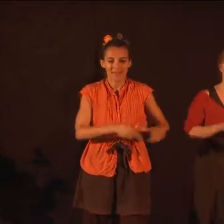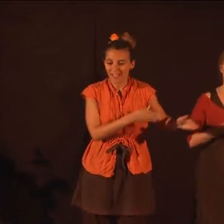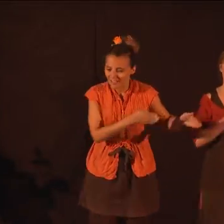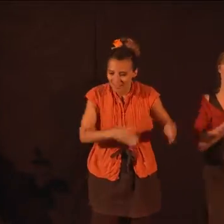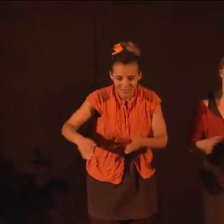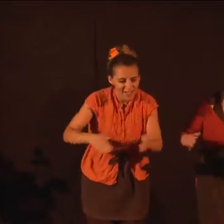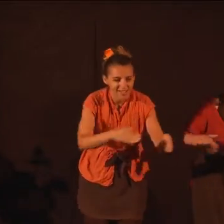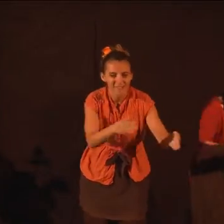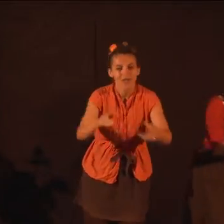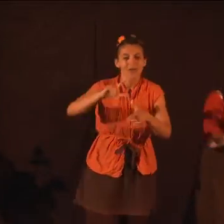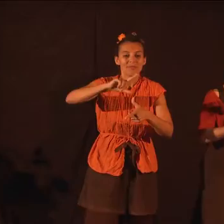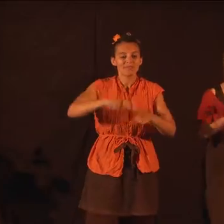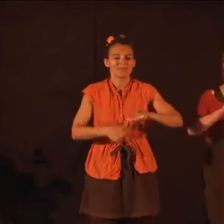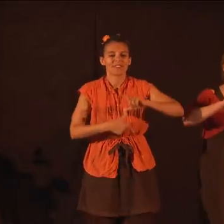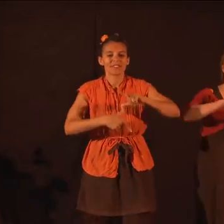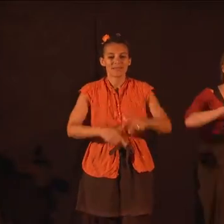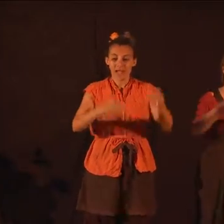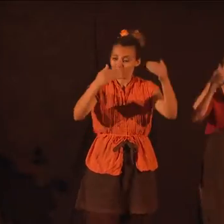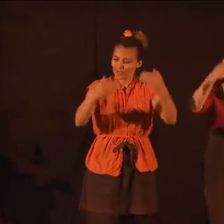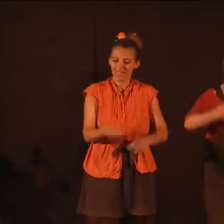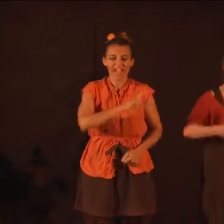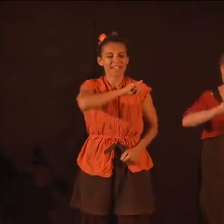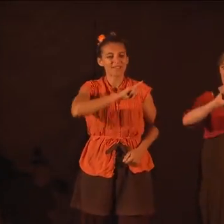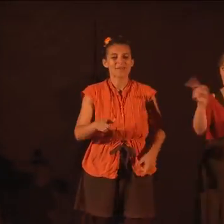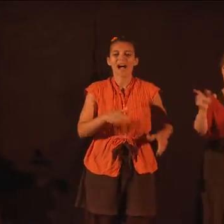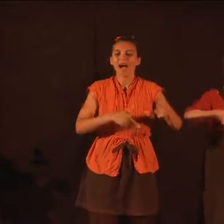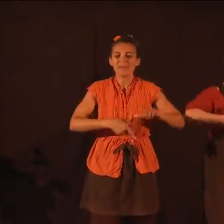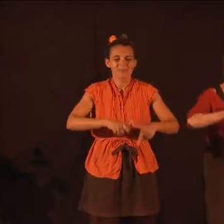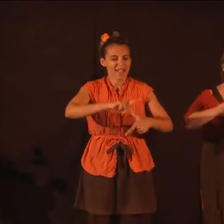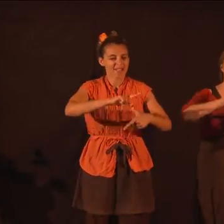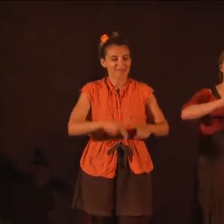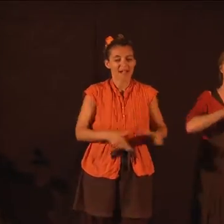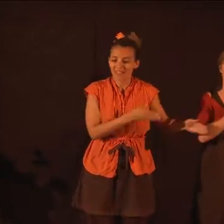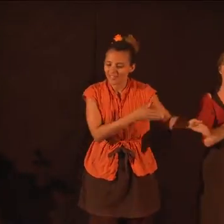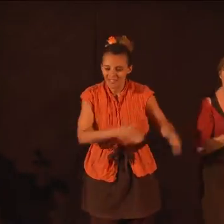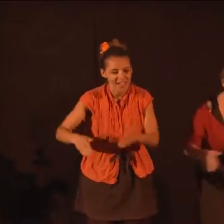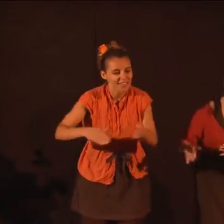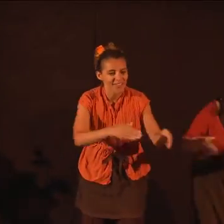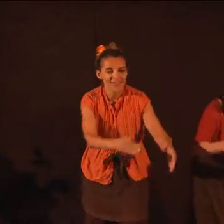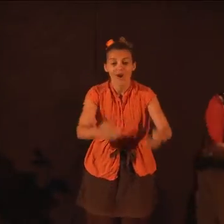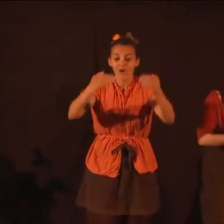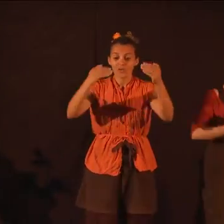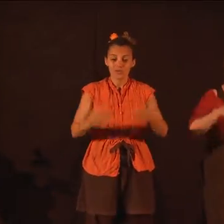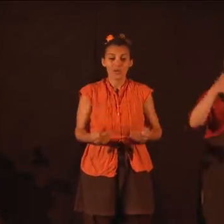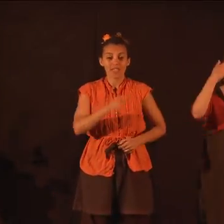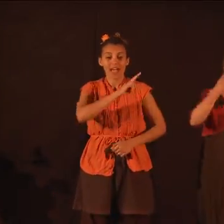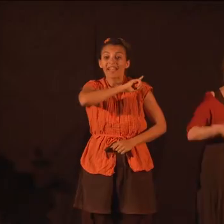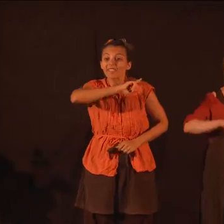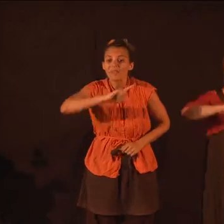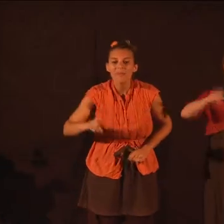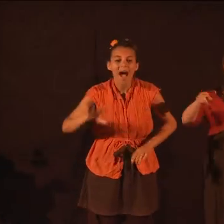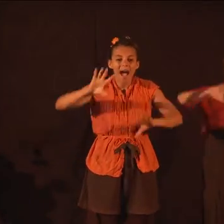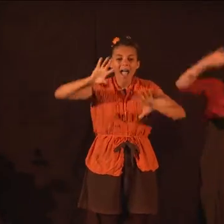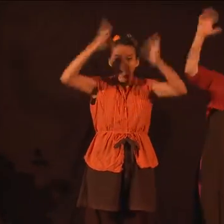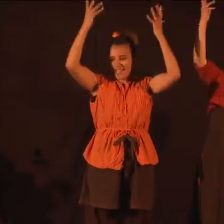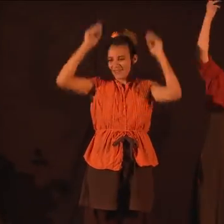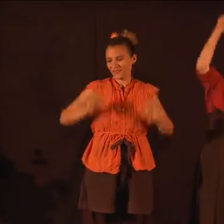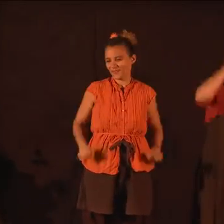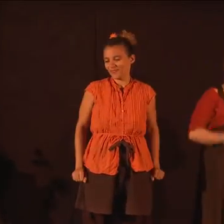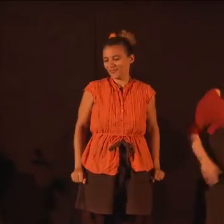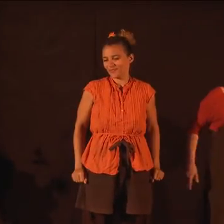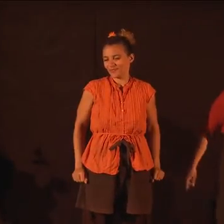Marche, marche droit devant, marche, marche, ne t'arrête pas, marche, marche droit devant, ne t'arrête pas,